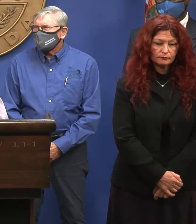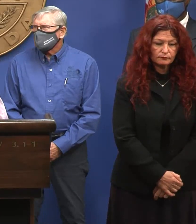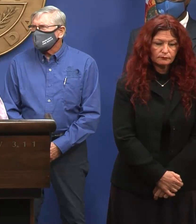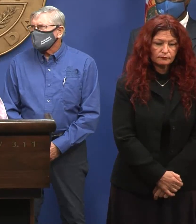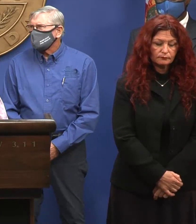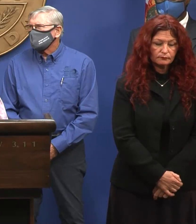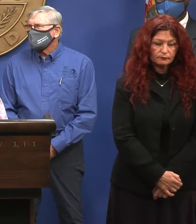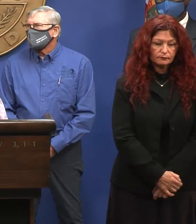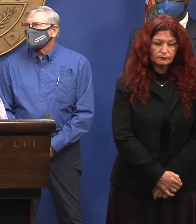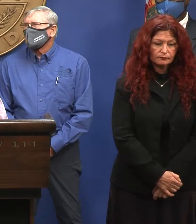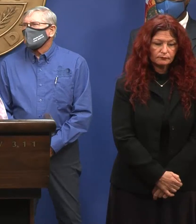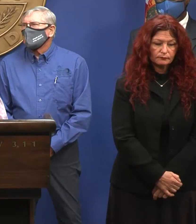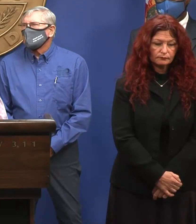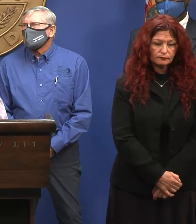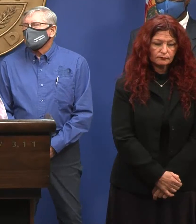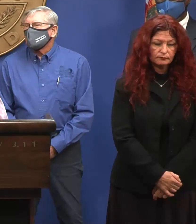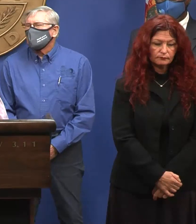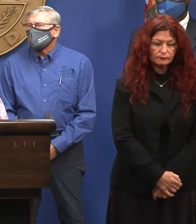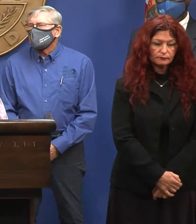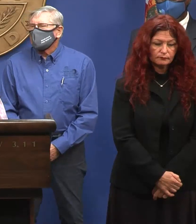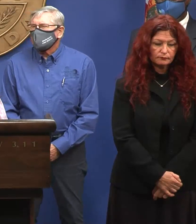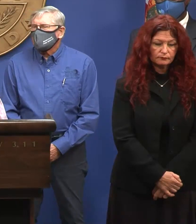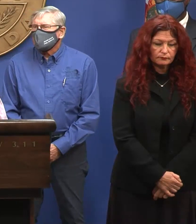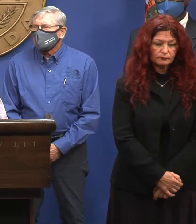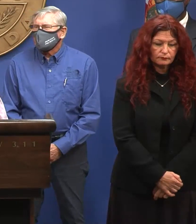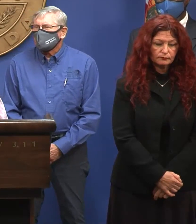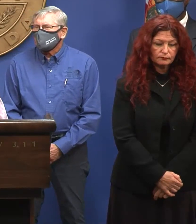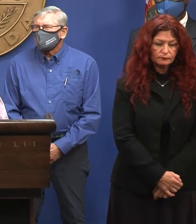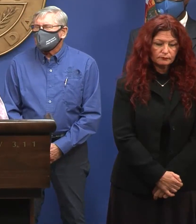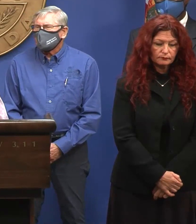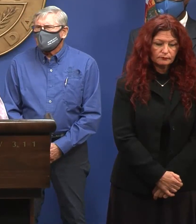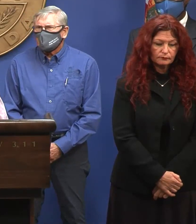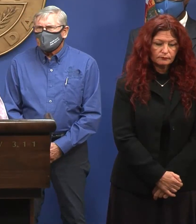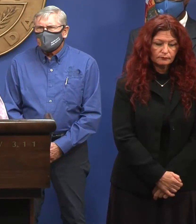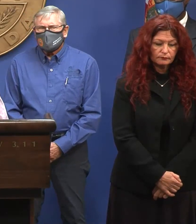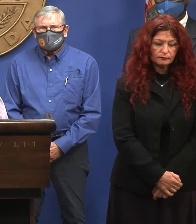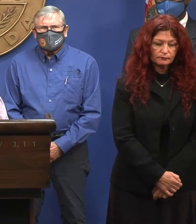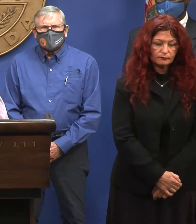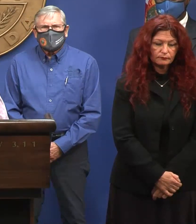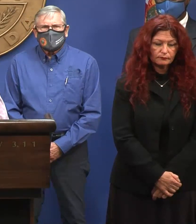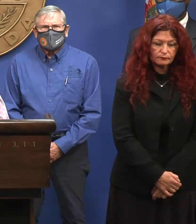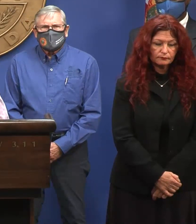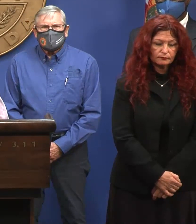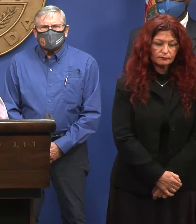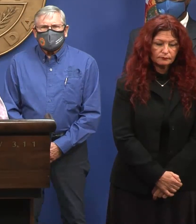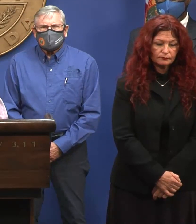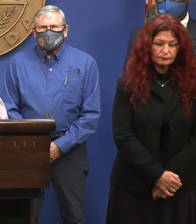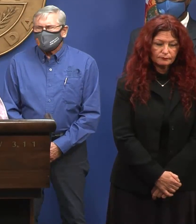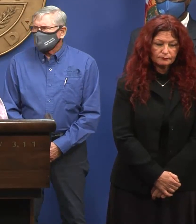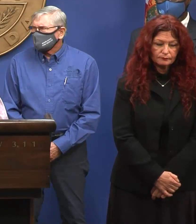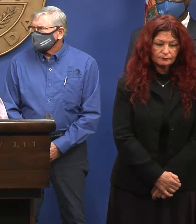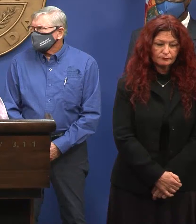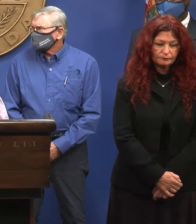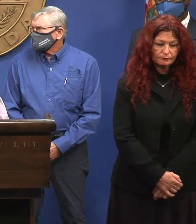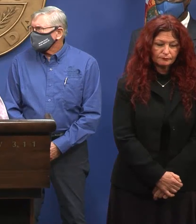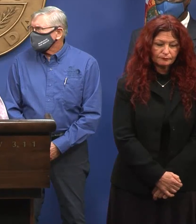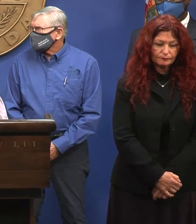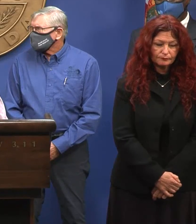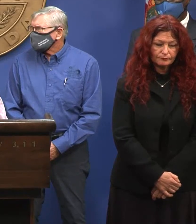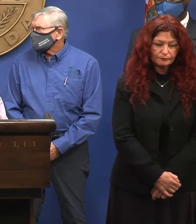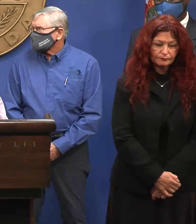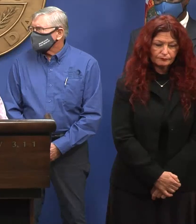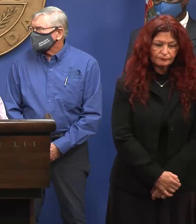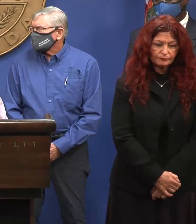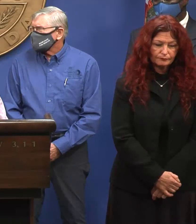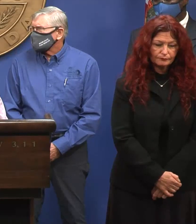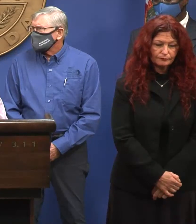a un lugar seguro. No esperan hasta que llegue la tormenta. La